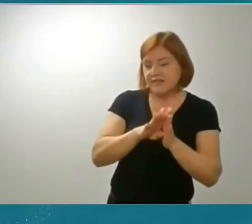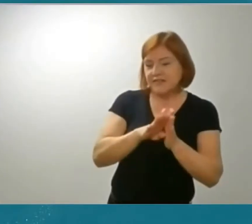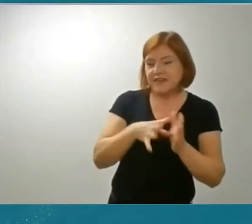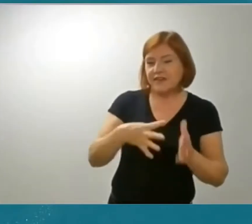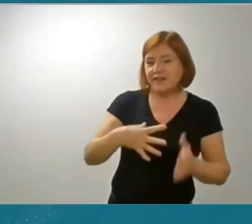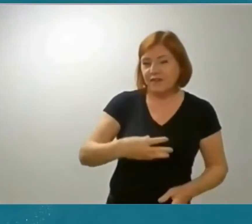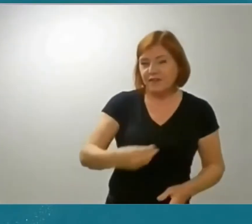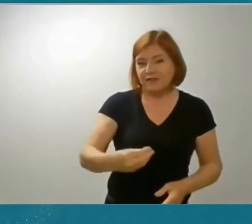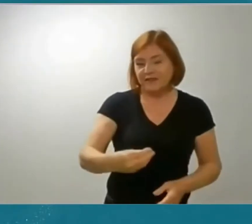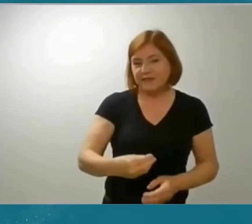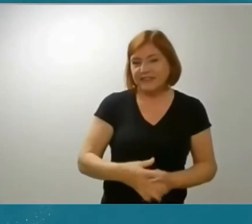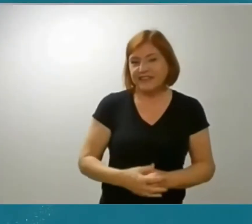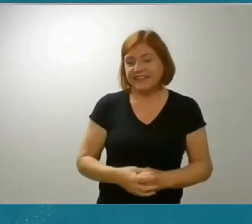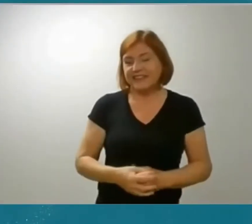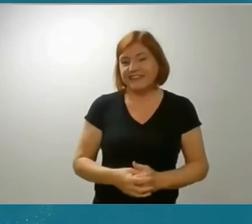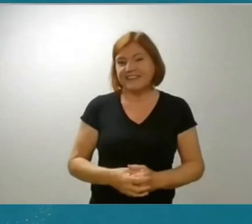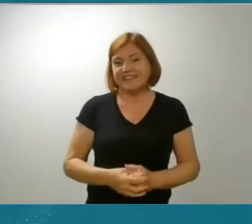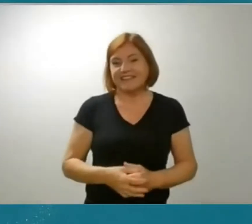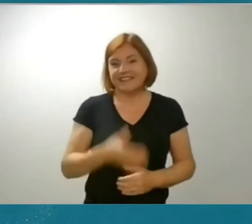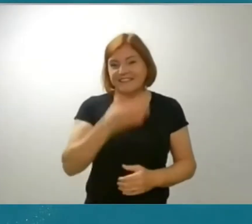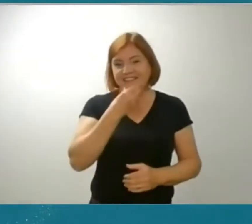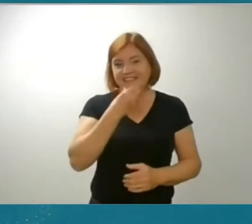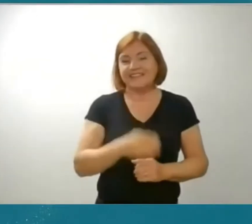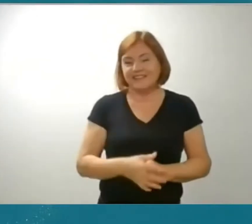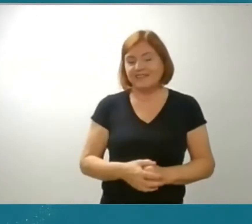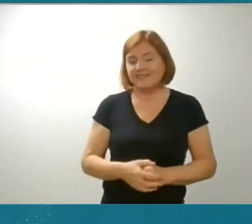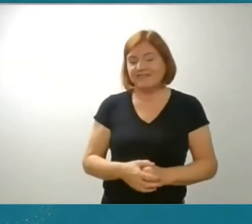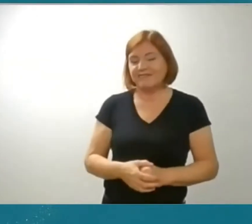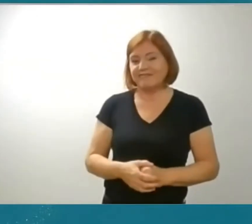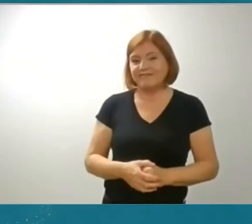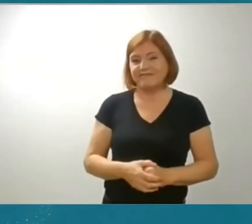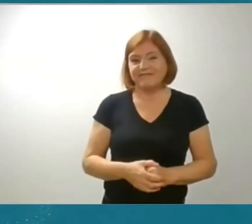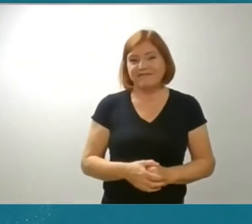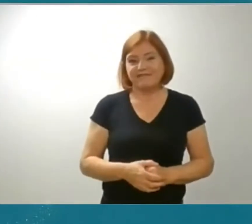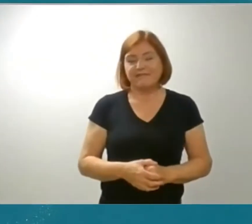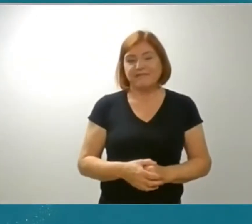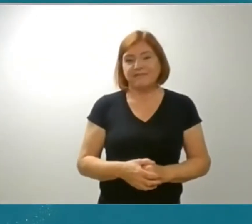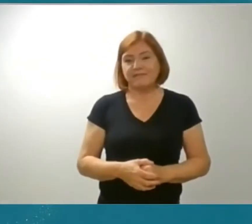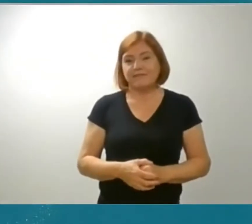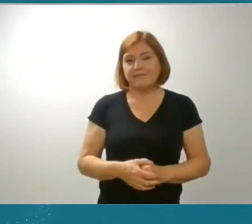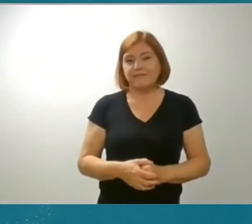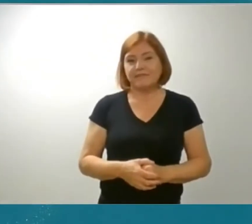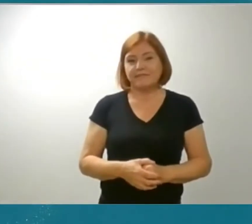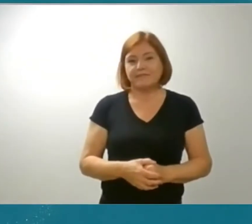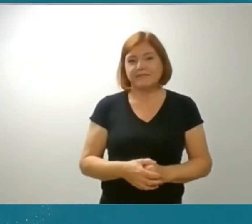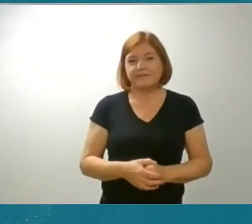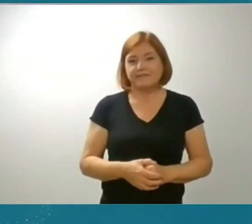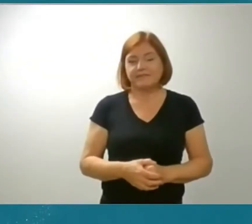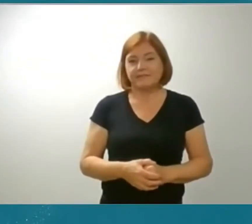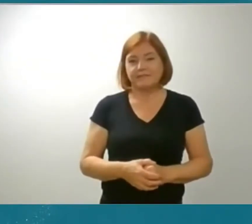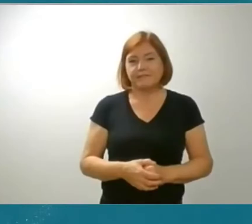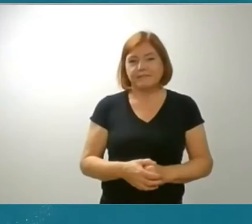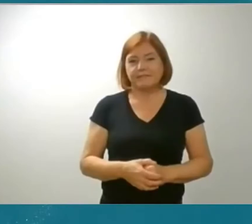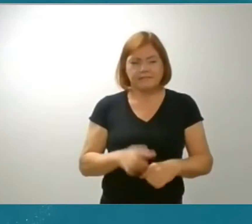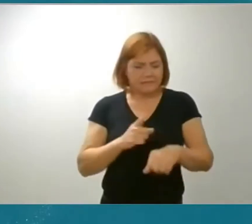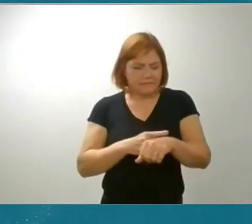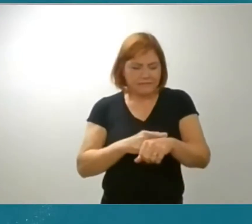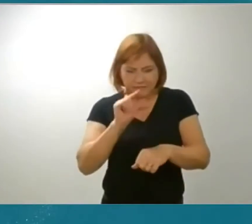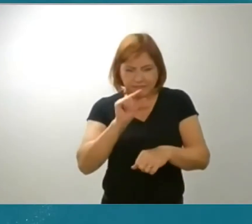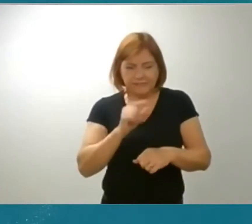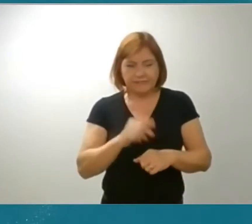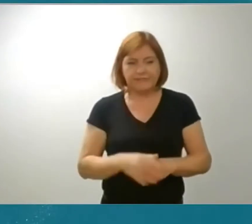força do mal, forças espirituais do mal. Mas, irmãos, graças ao Senhor, nós respondemos a esses ataques